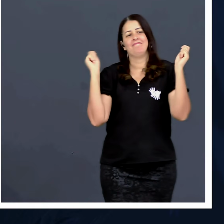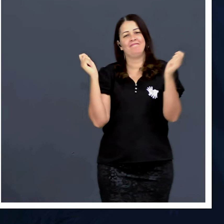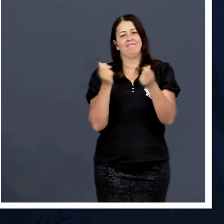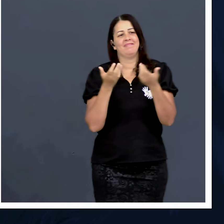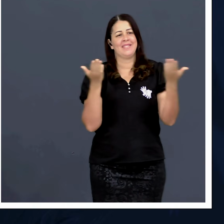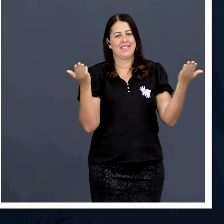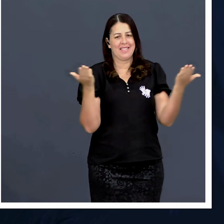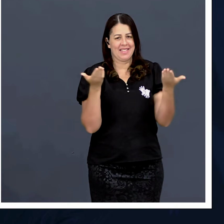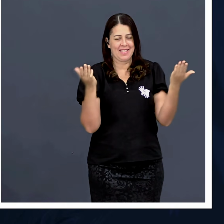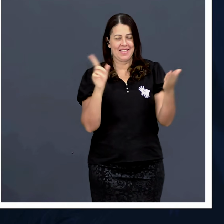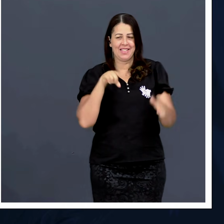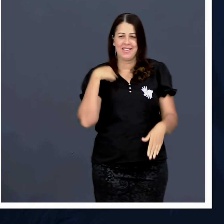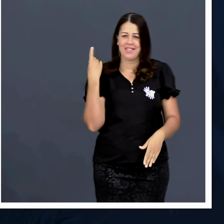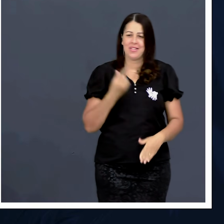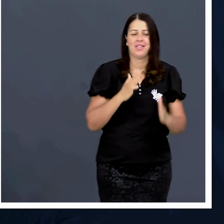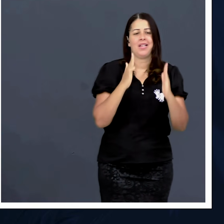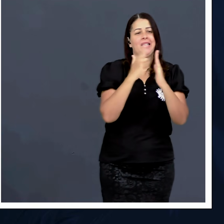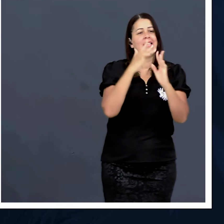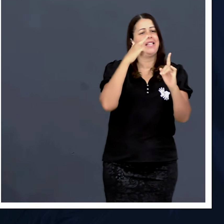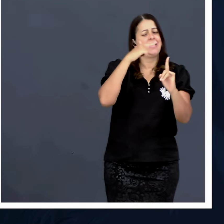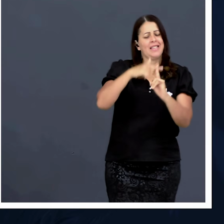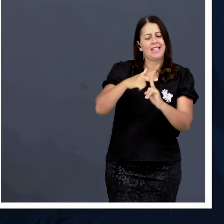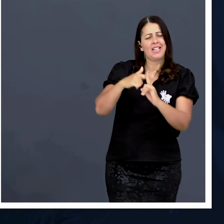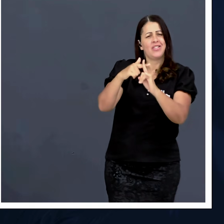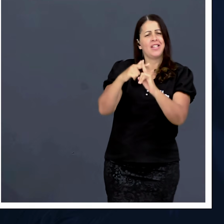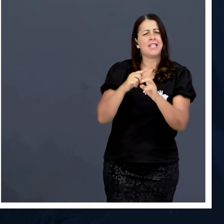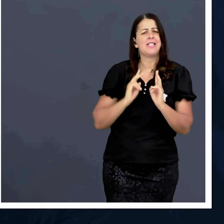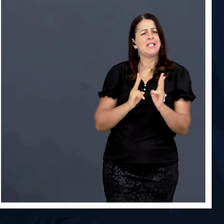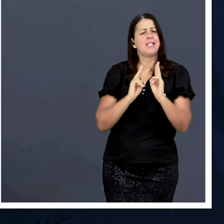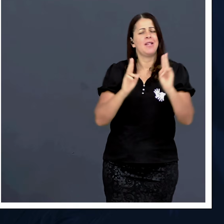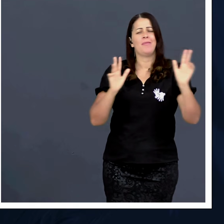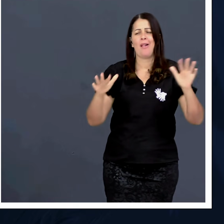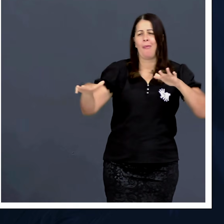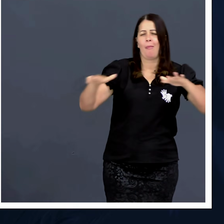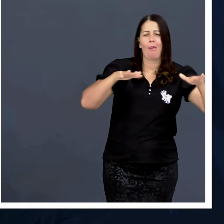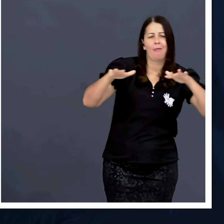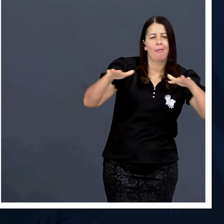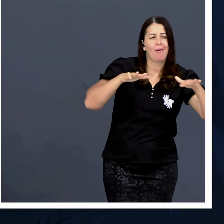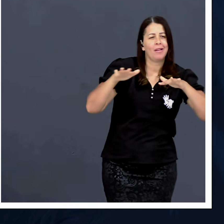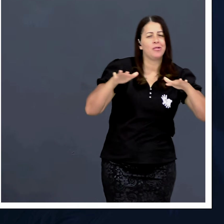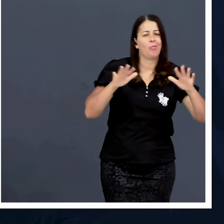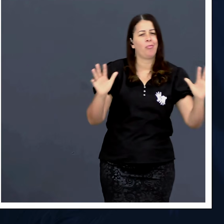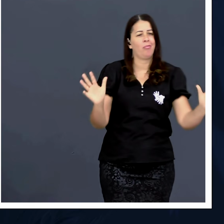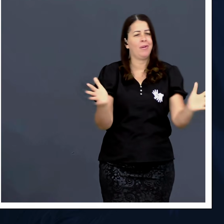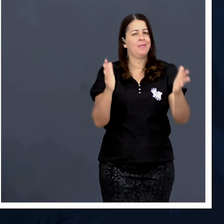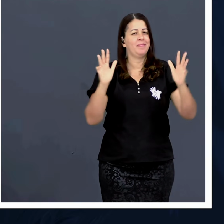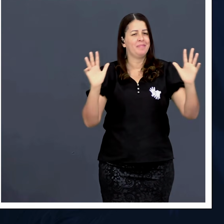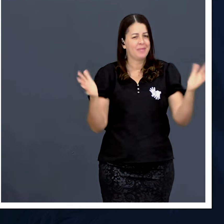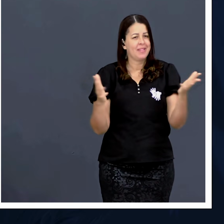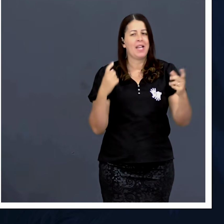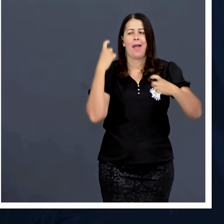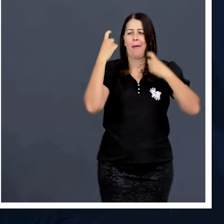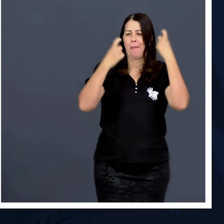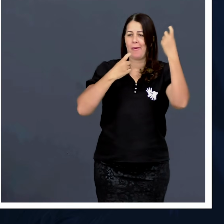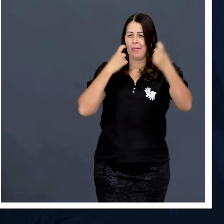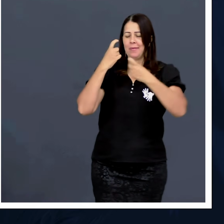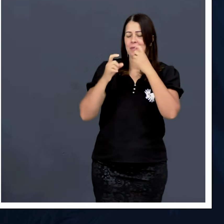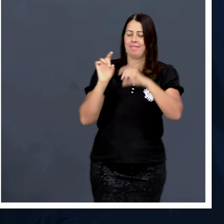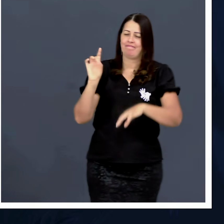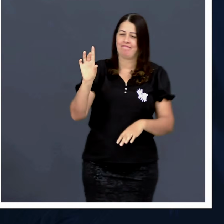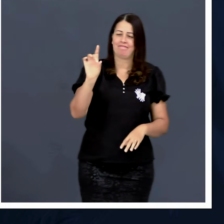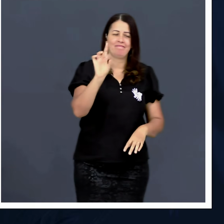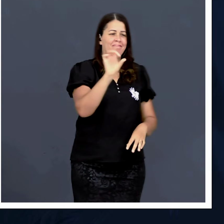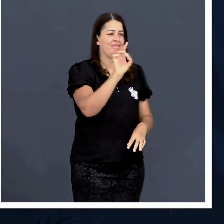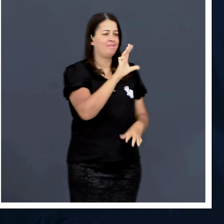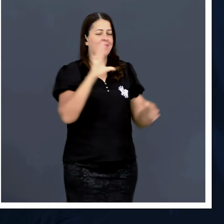Essa é a nossa igreja, uma igreja que não para, que está em movimento, uma igreja que se preocupa